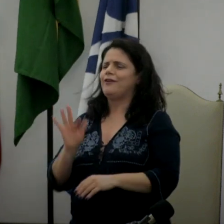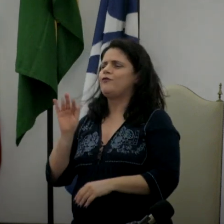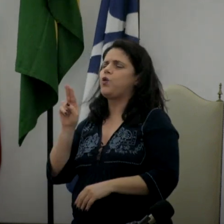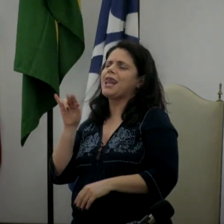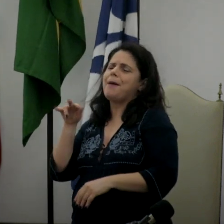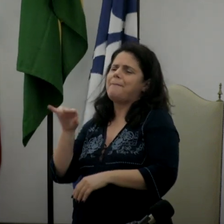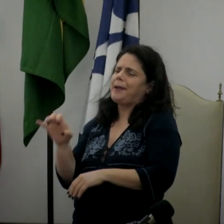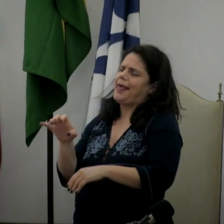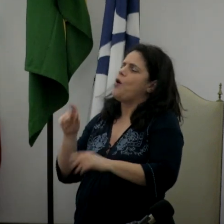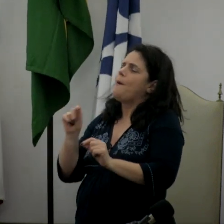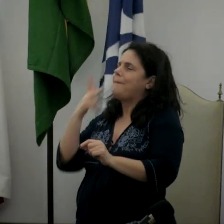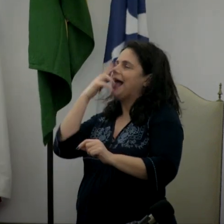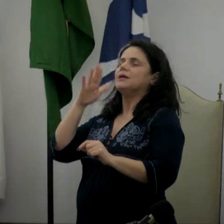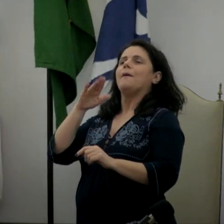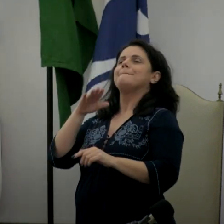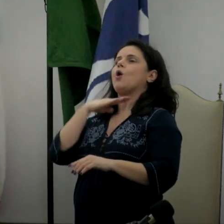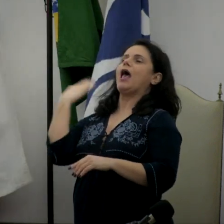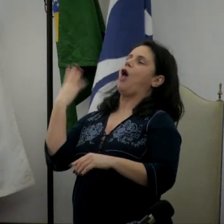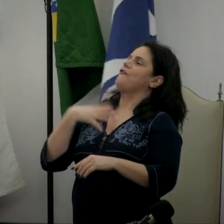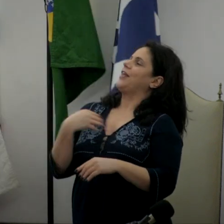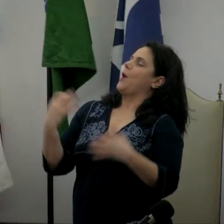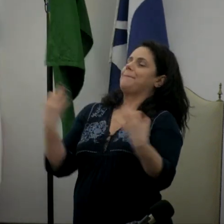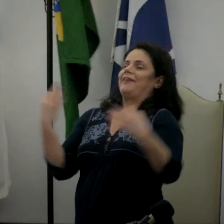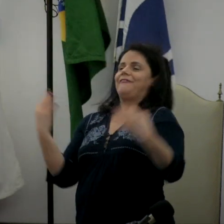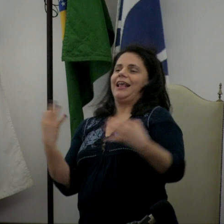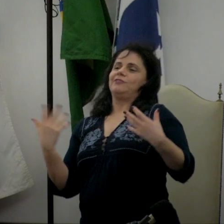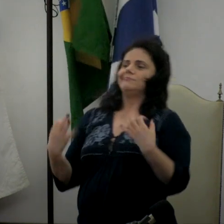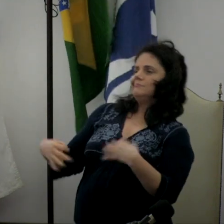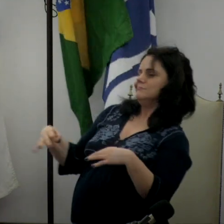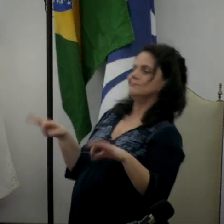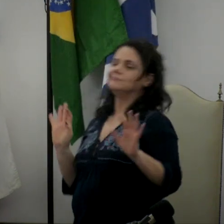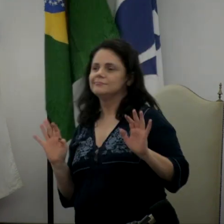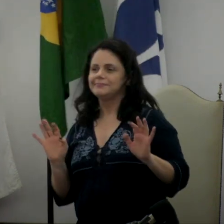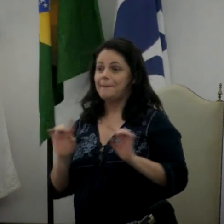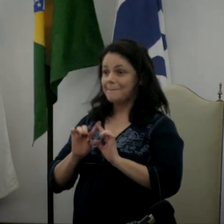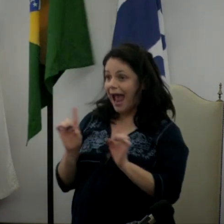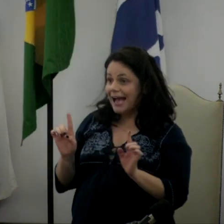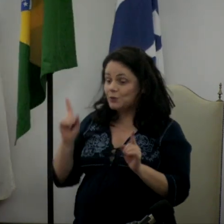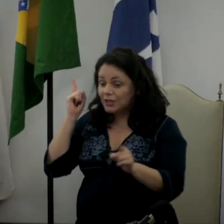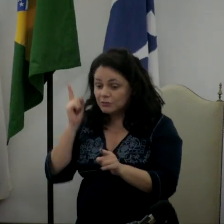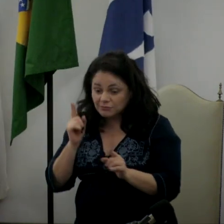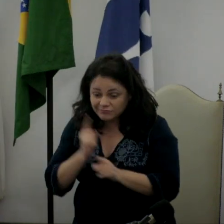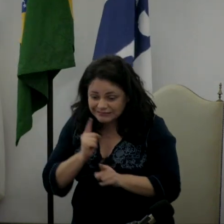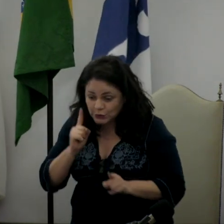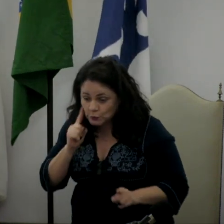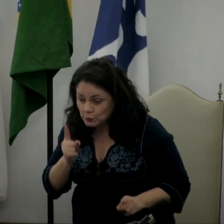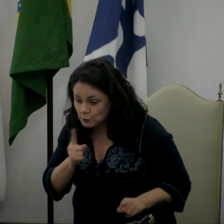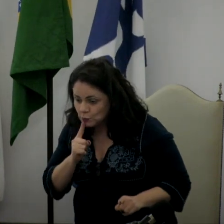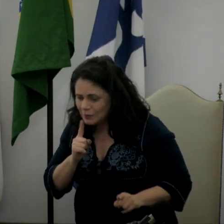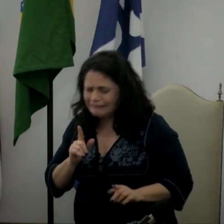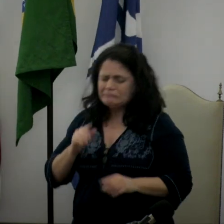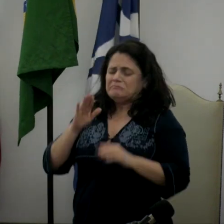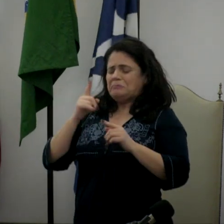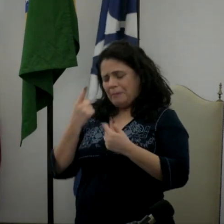desespero. Parece que a mãe entra num ato fúnebre, porque ela precisa matar aquele sonho perfeito